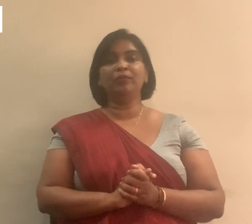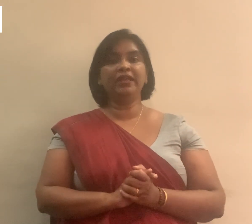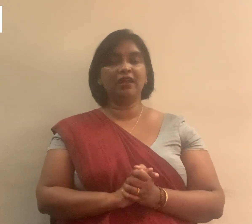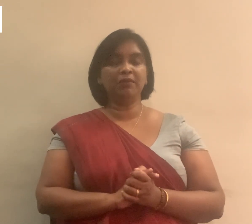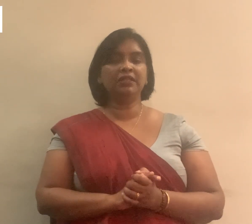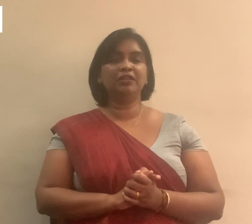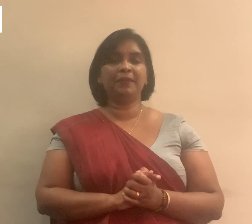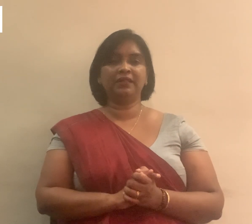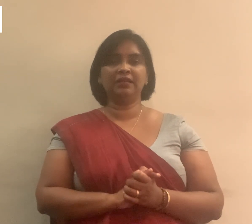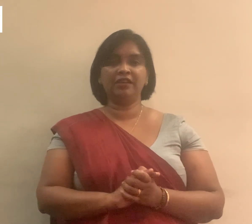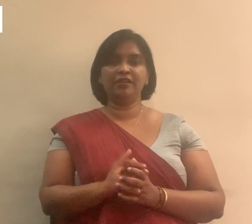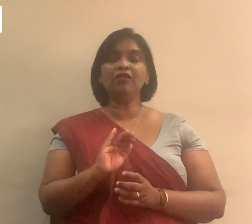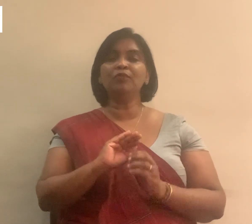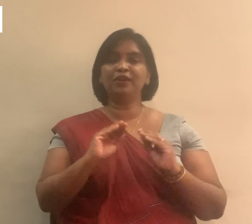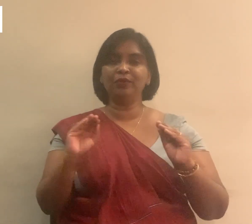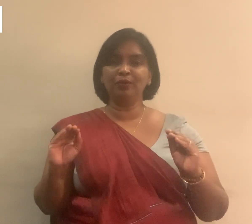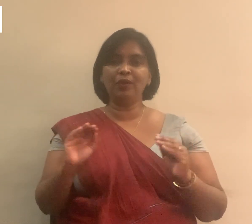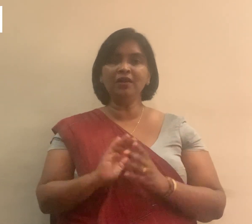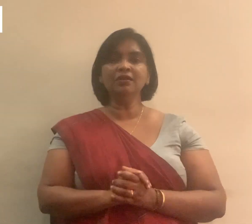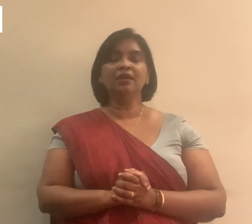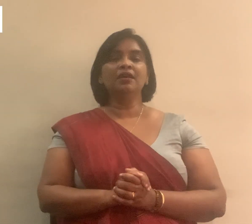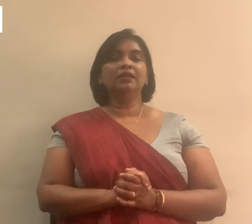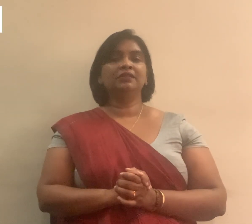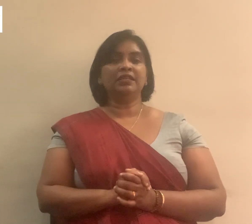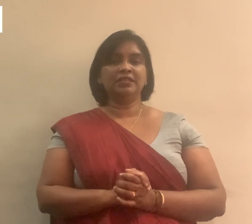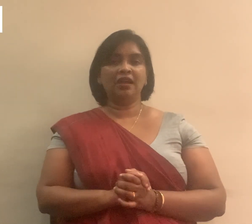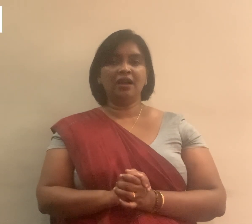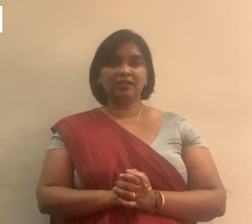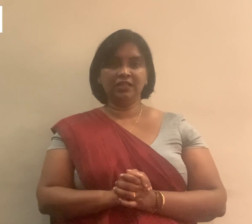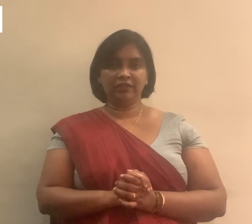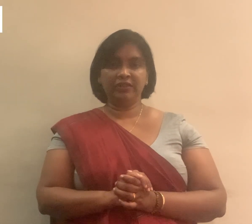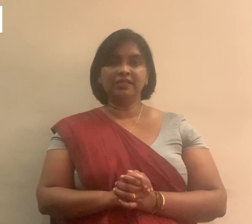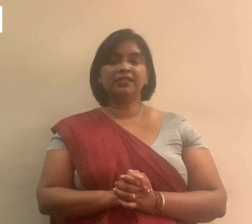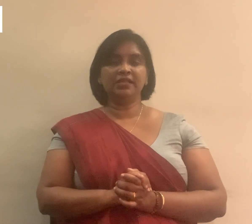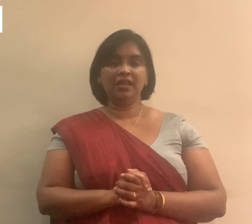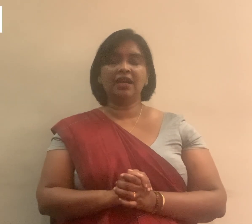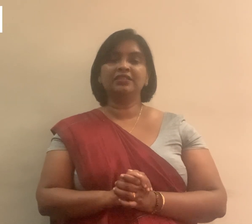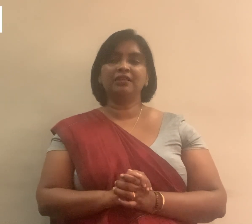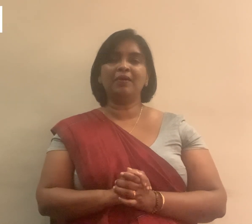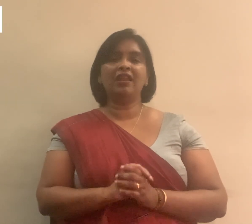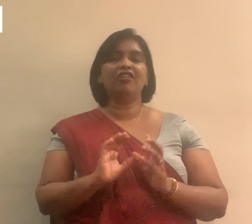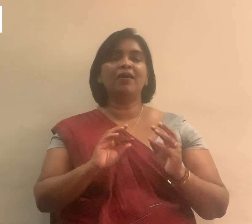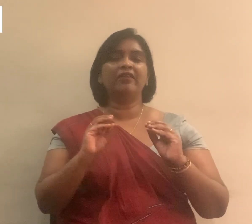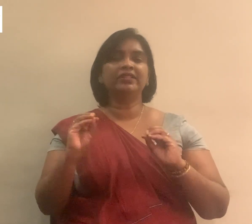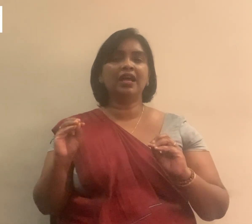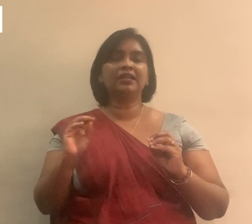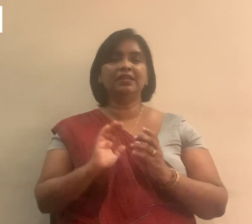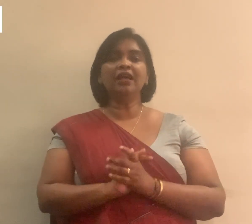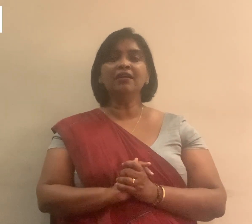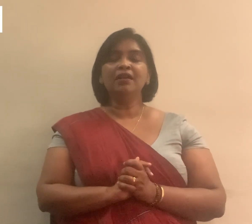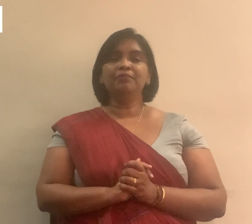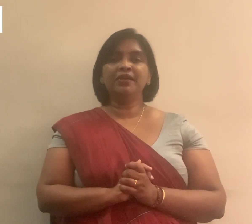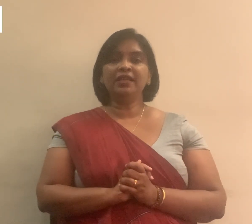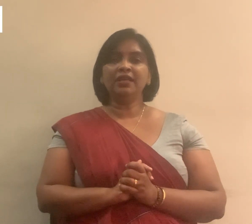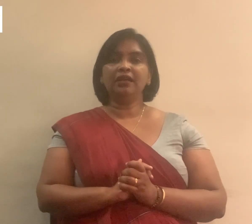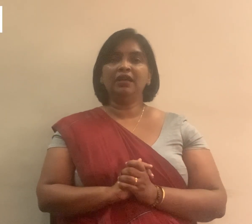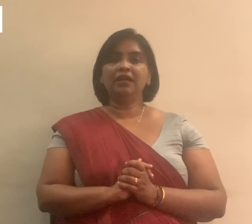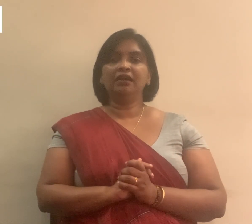නම ඉදිරිපත් කරන්න නම් ඔබට පුළුවන් සංඥා අක්ෂර වලින් සිංහල අක්ෂර මාලාව භාවිතා කරලා මේ